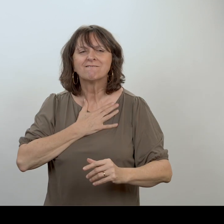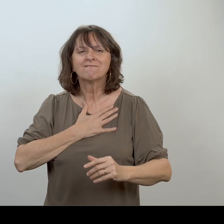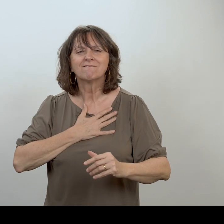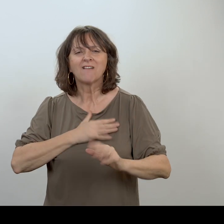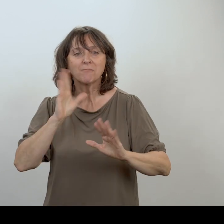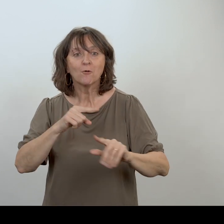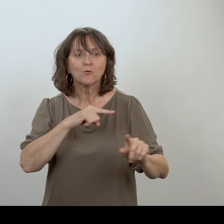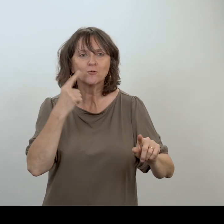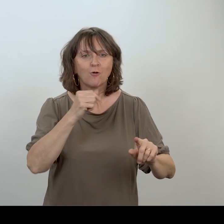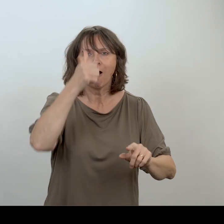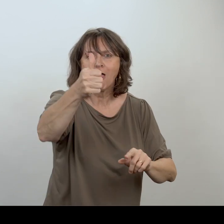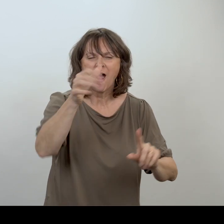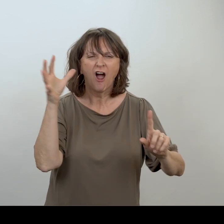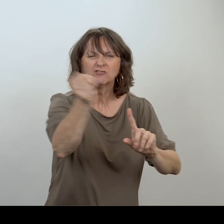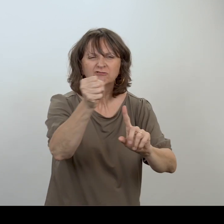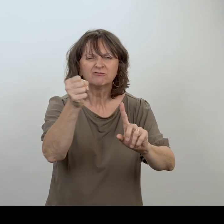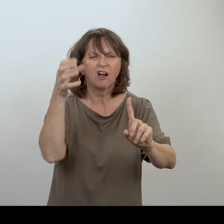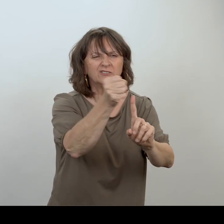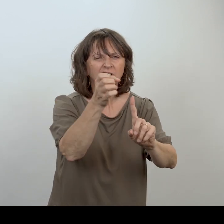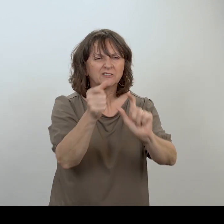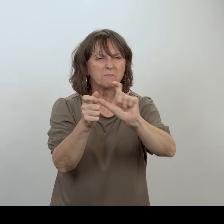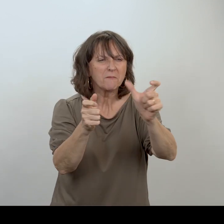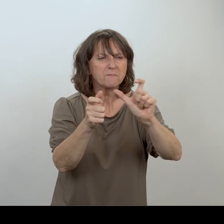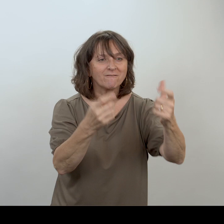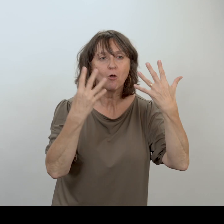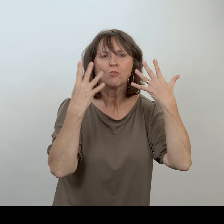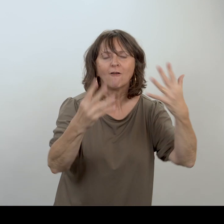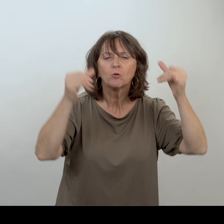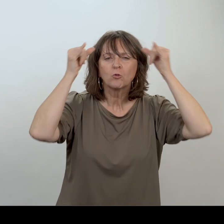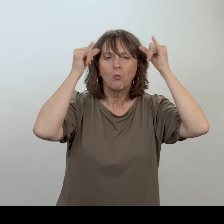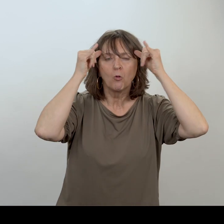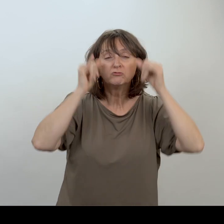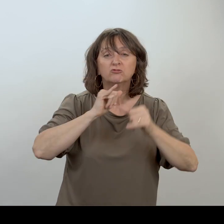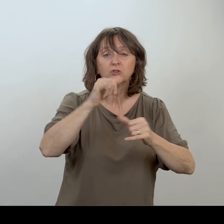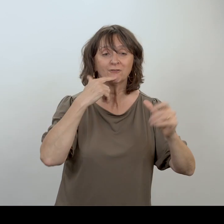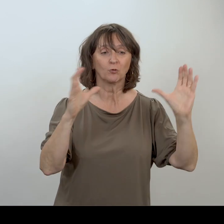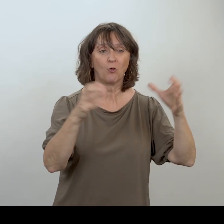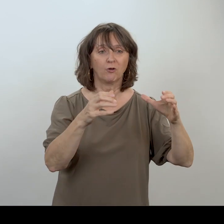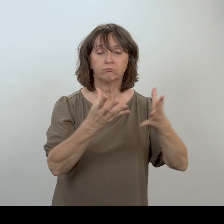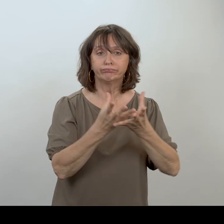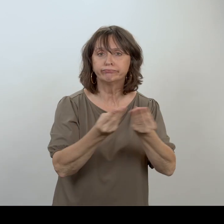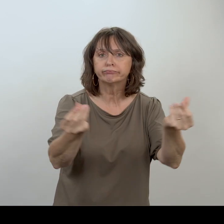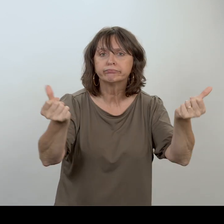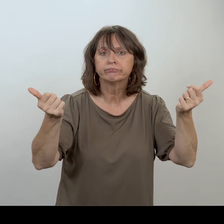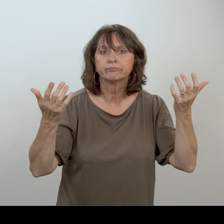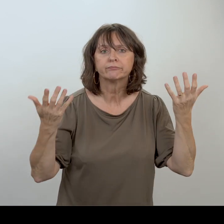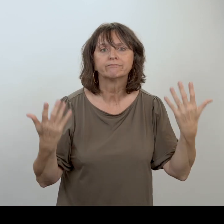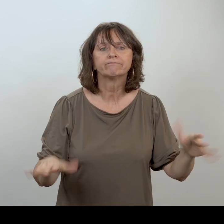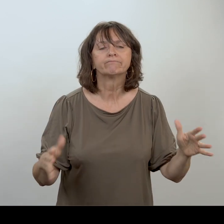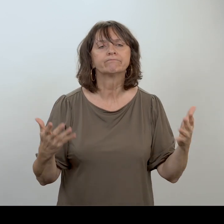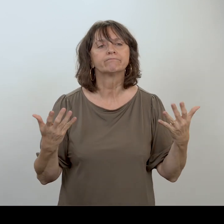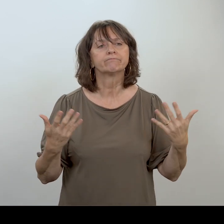festin royal. Puis il tua les autres, les uns après les autres, jusqu'à ce que